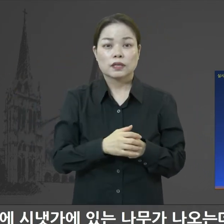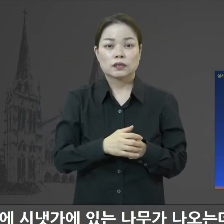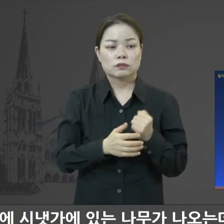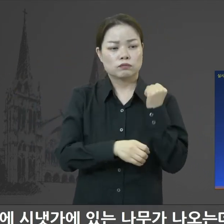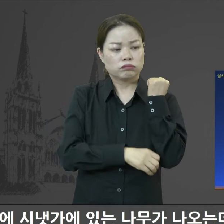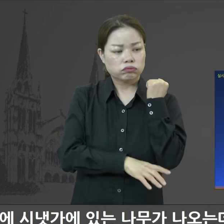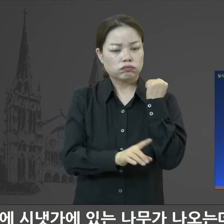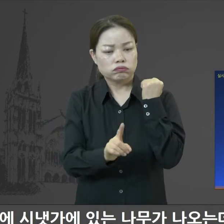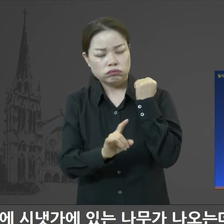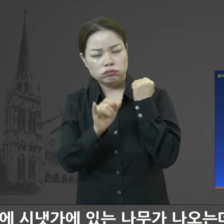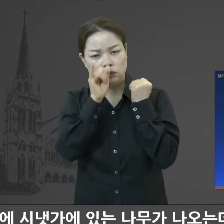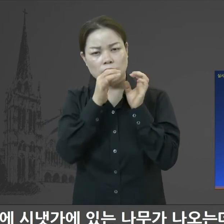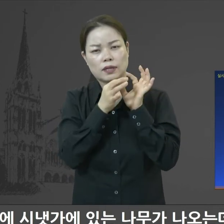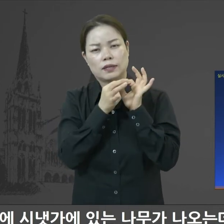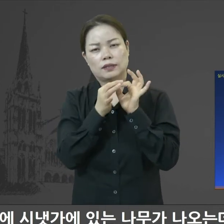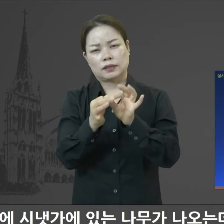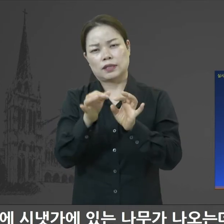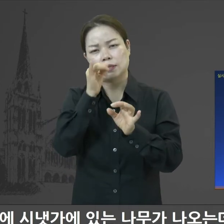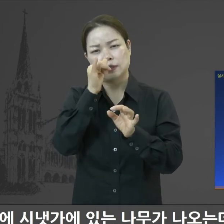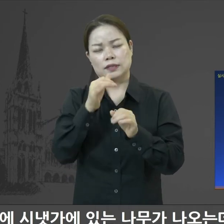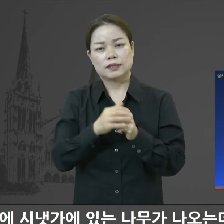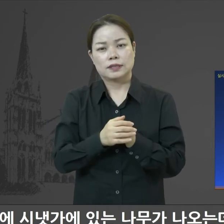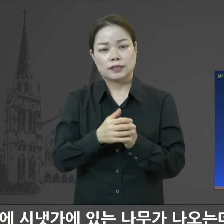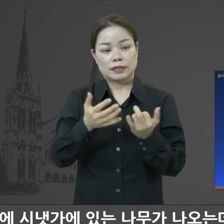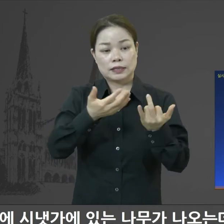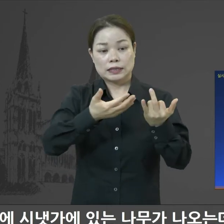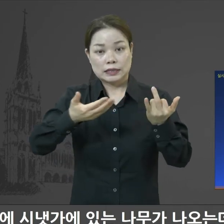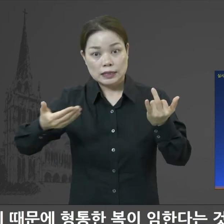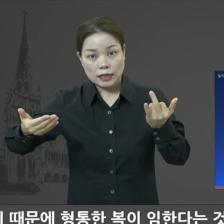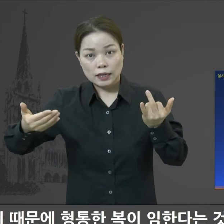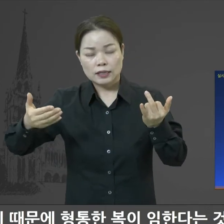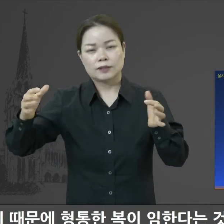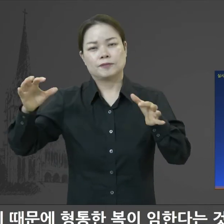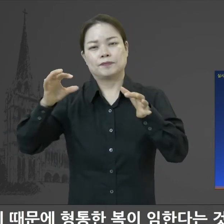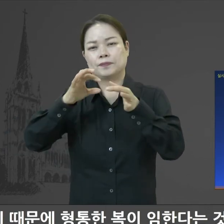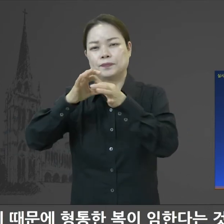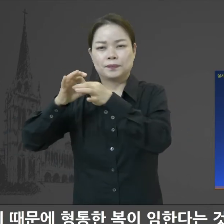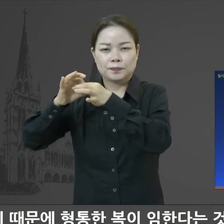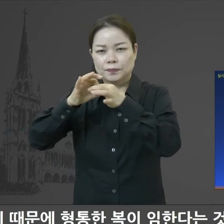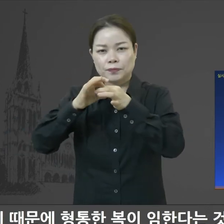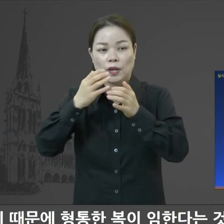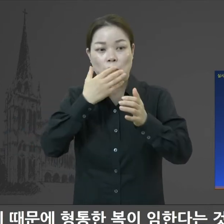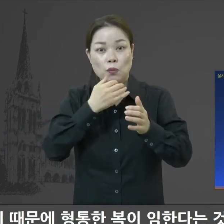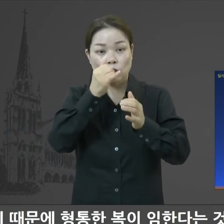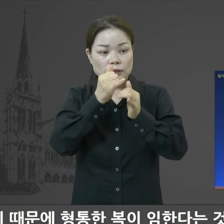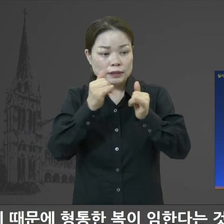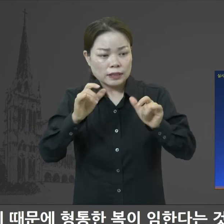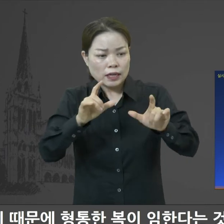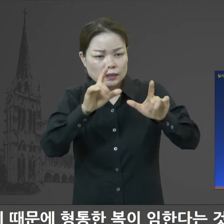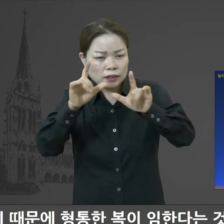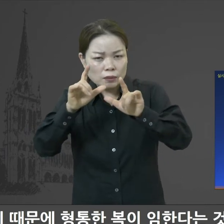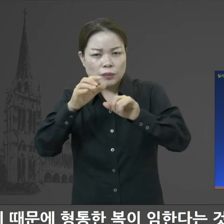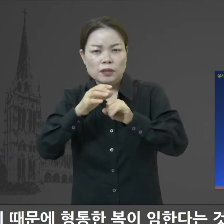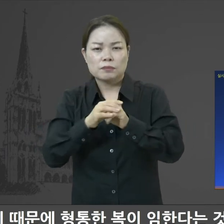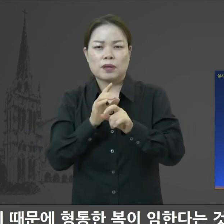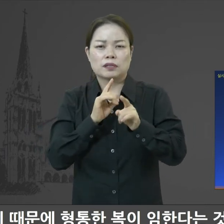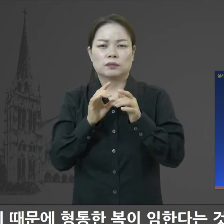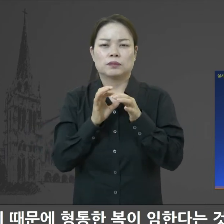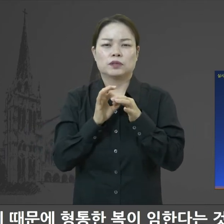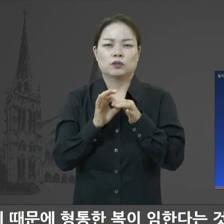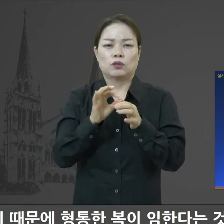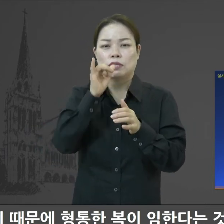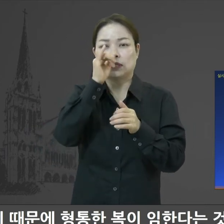뿌리가 어디에 이어져 있기 때문에? 시냇가에 이어져 있기 때문에, 복 있는 자의 삶의 뿌리가 그 말씀에 이어져